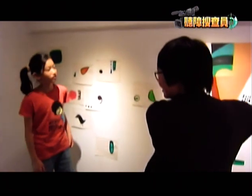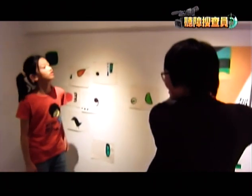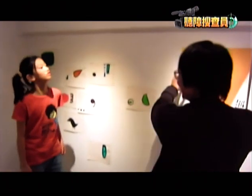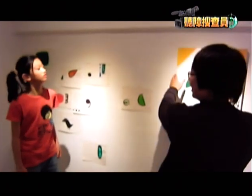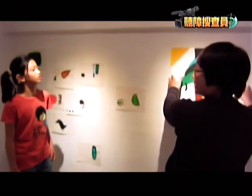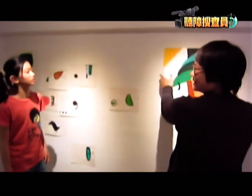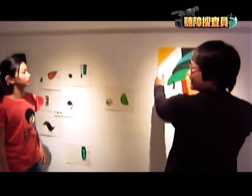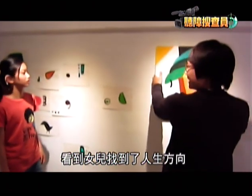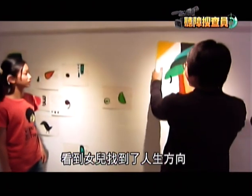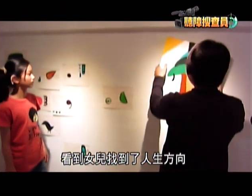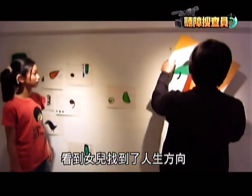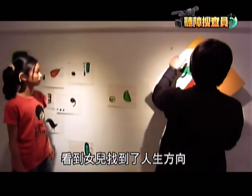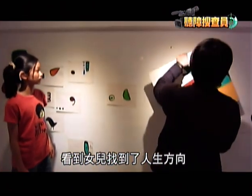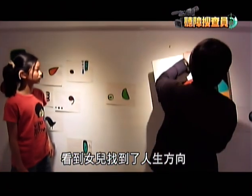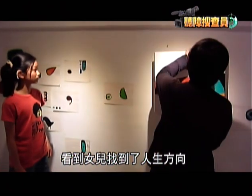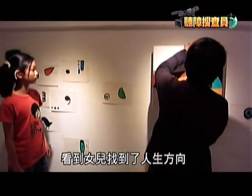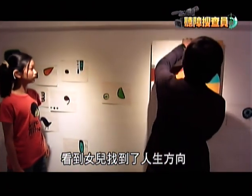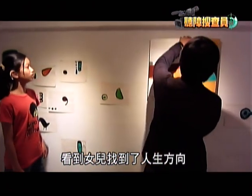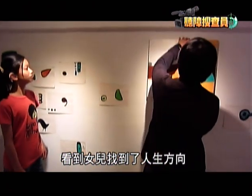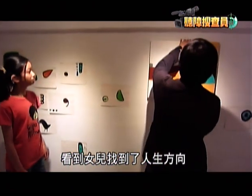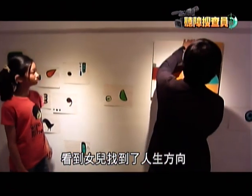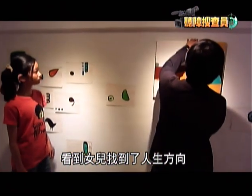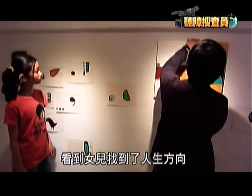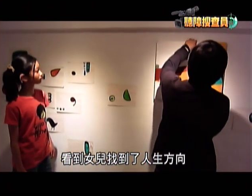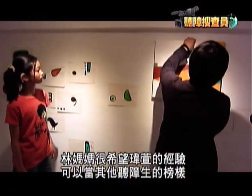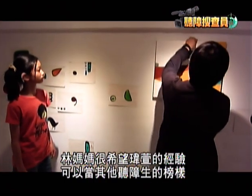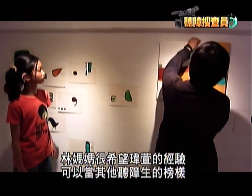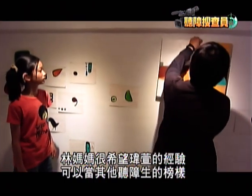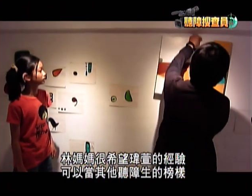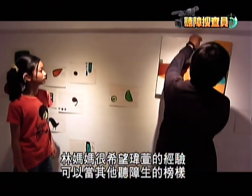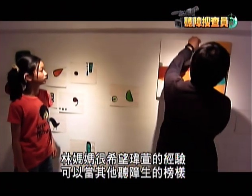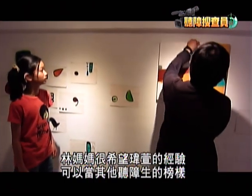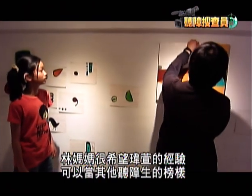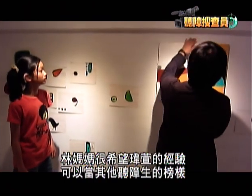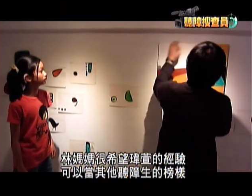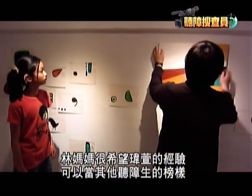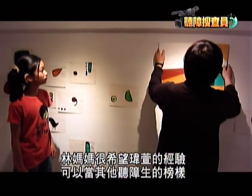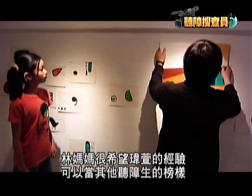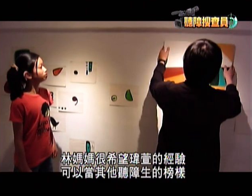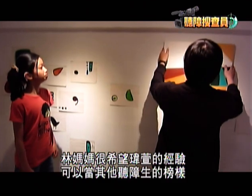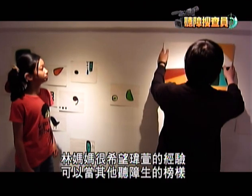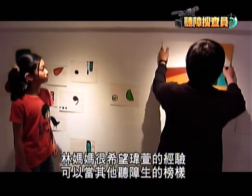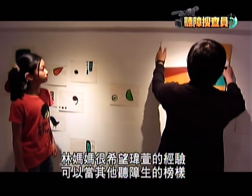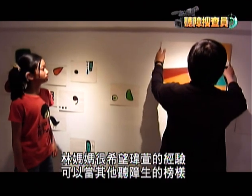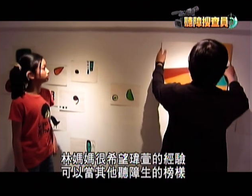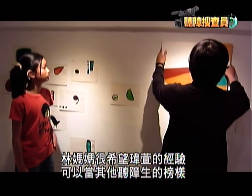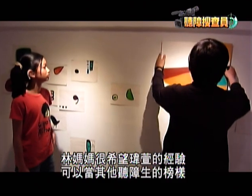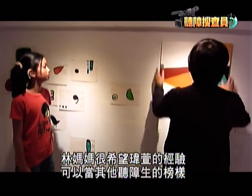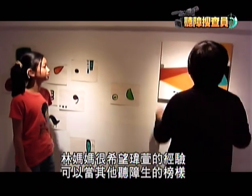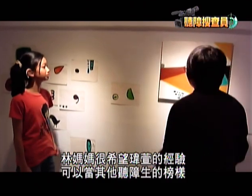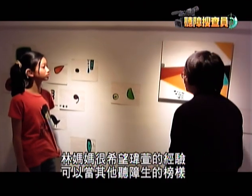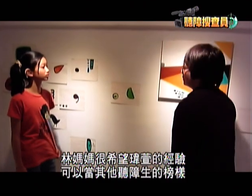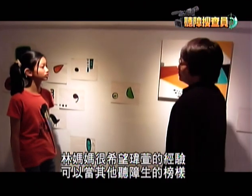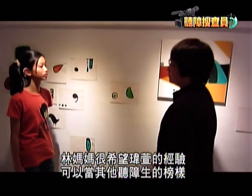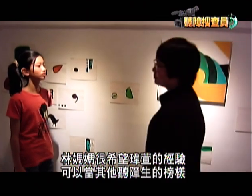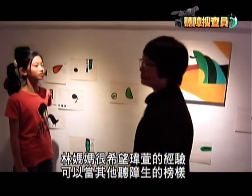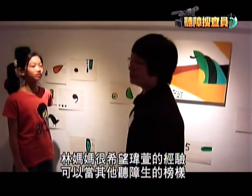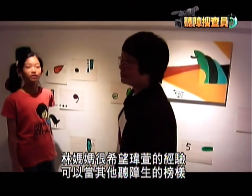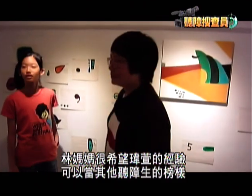有画家。 看到女儿找到人生方向，李妈妈很希望伟轩的音乐成为当时他们听上歌的榜